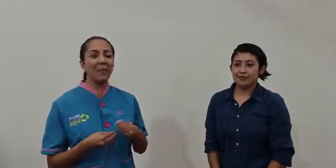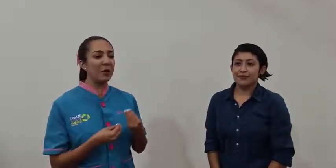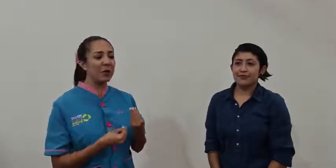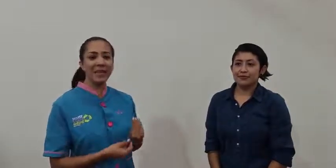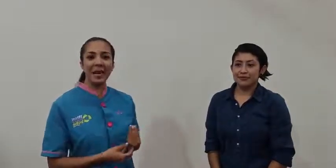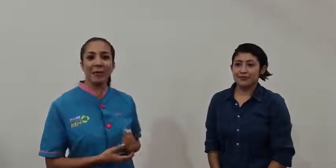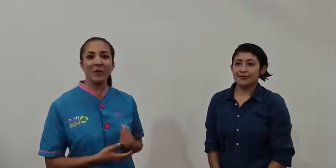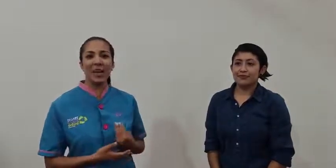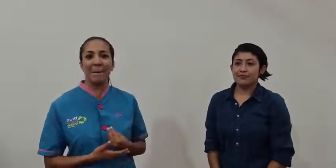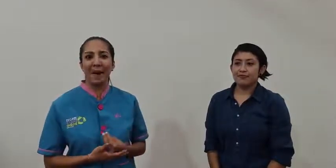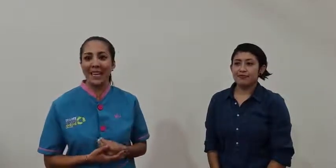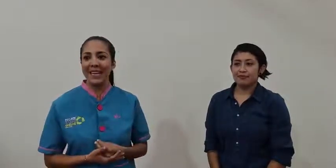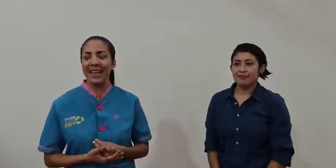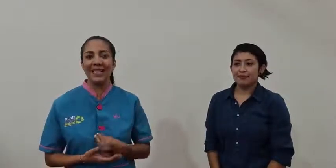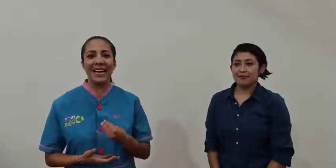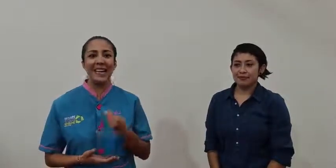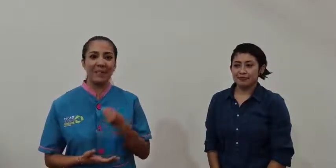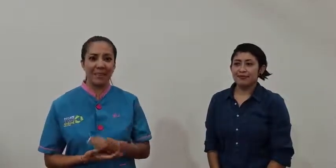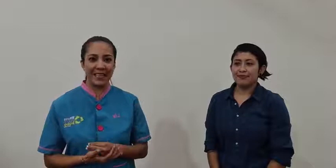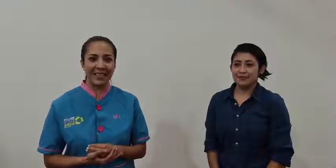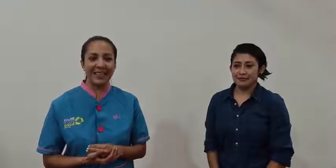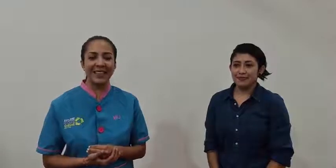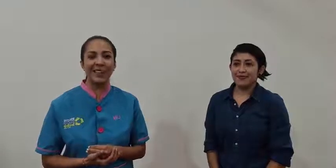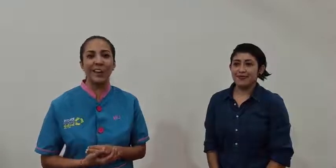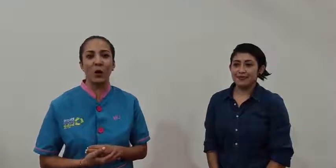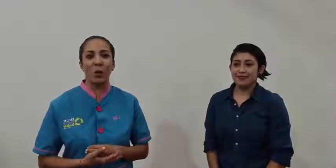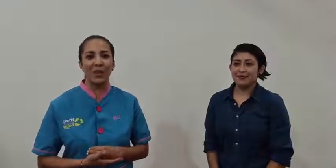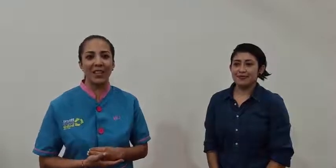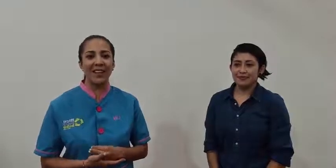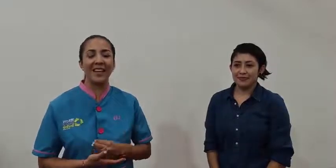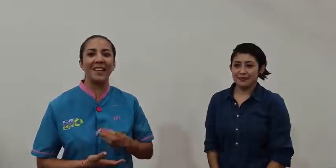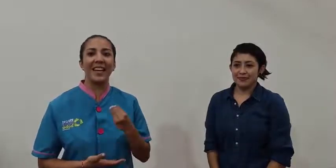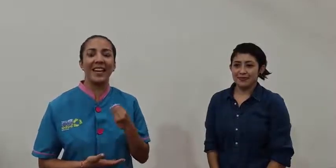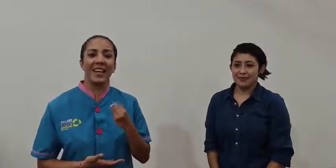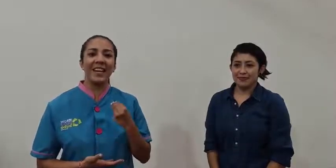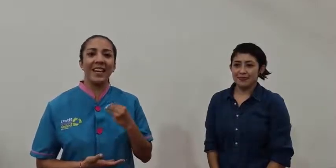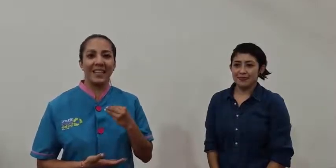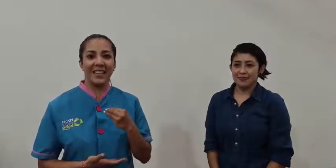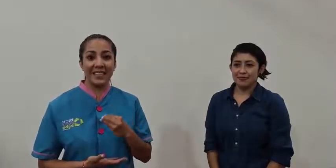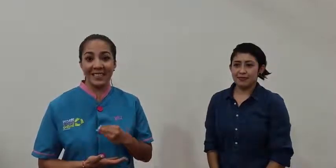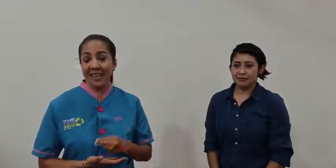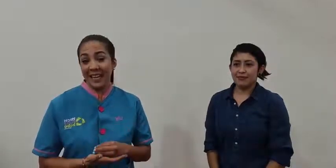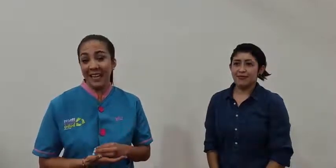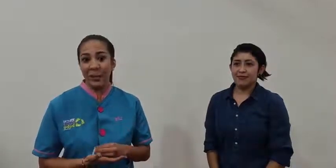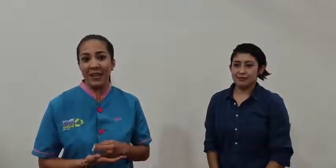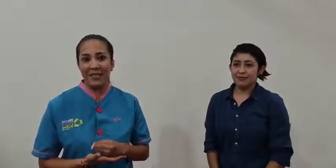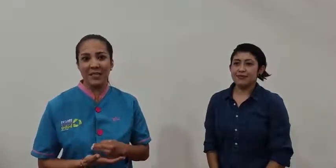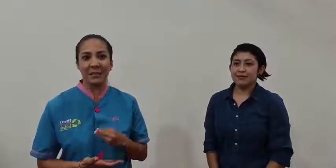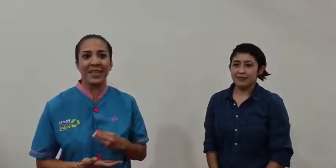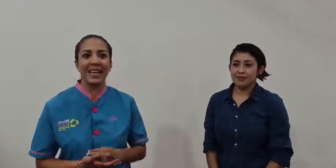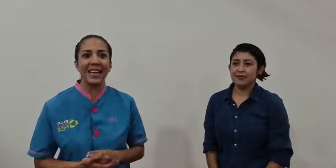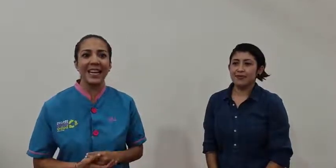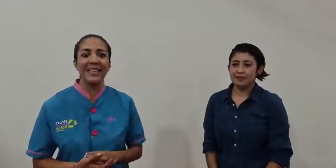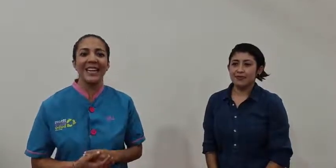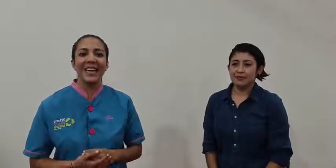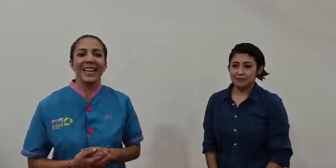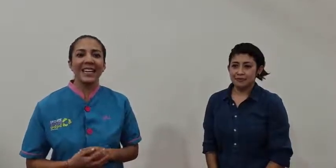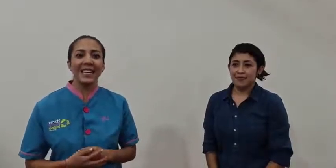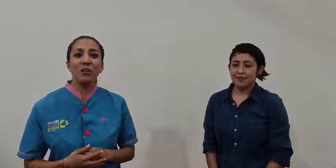bueno, invitamos a Mai. Ella es representante de la comunidad de lengua de señas mexicanas y